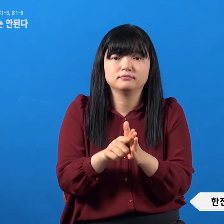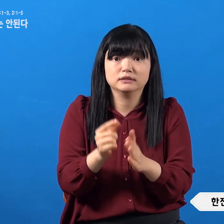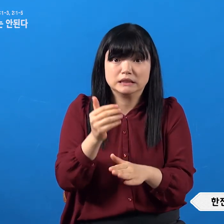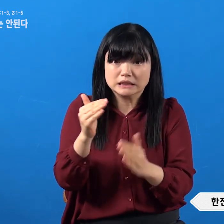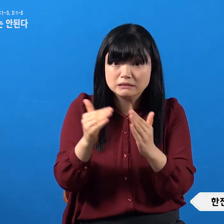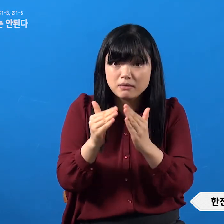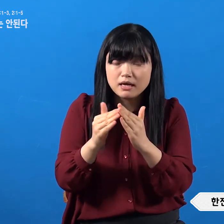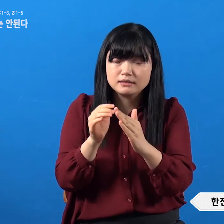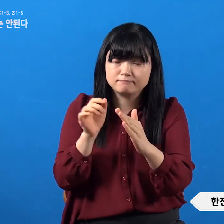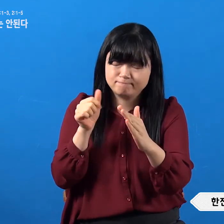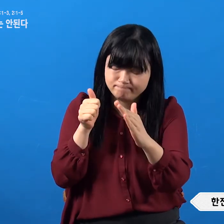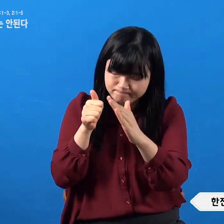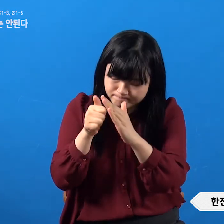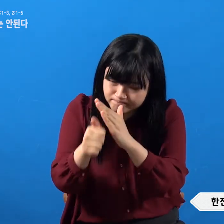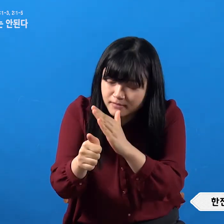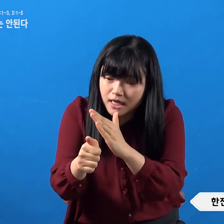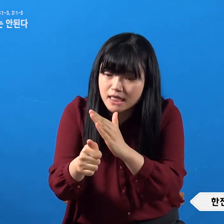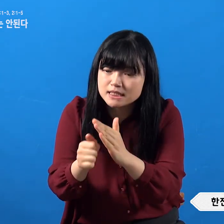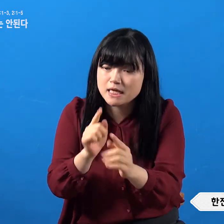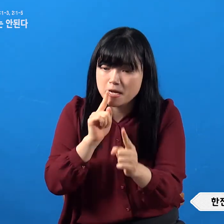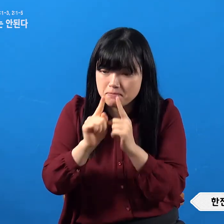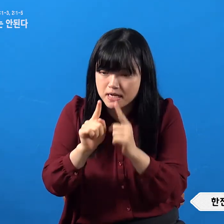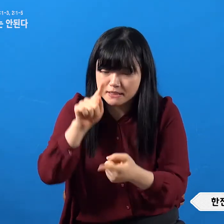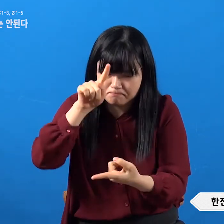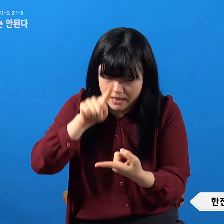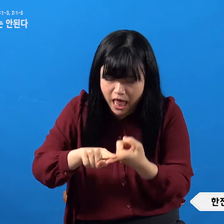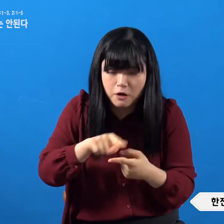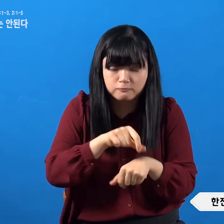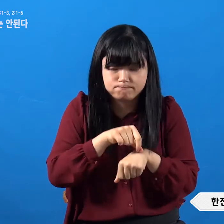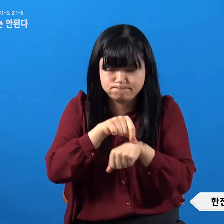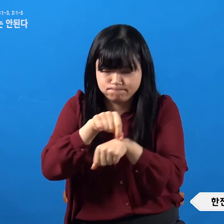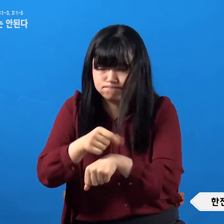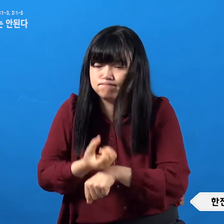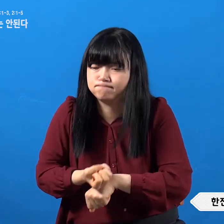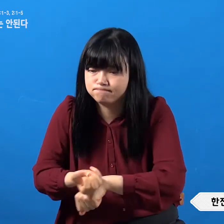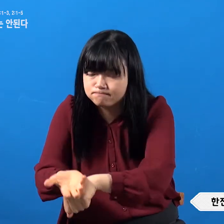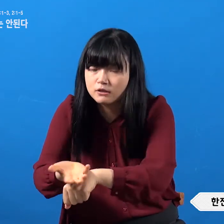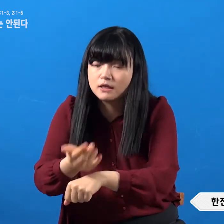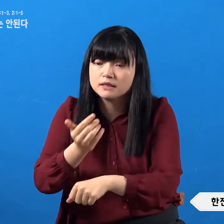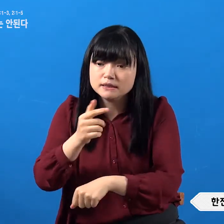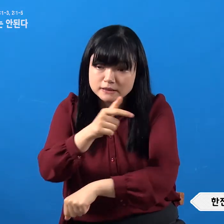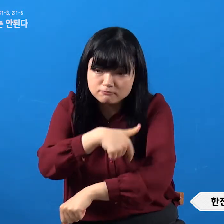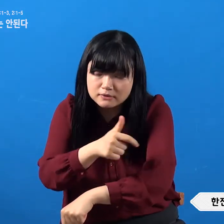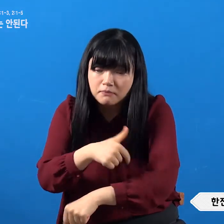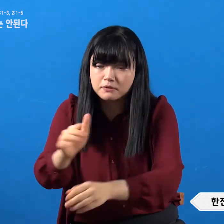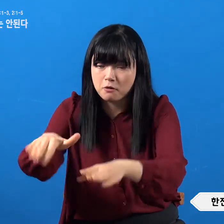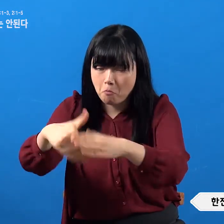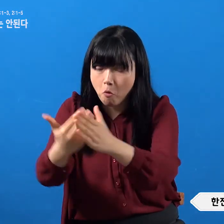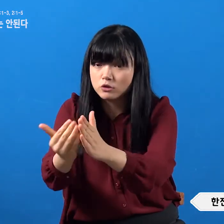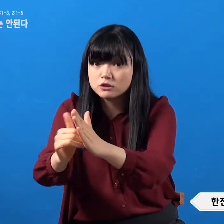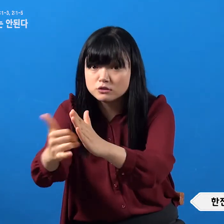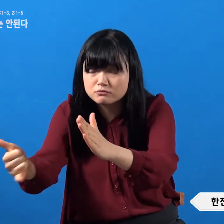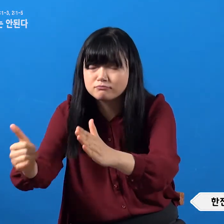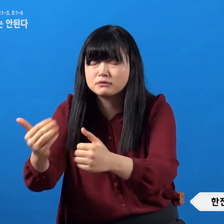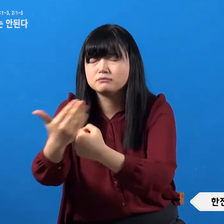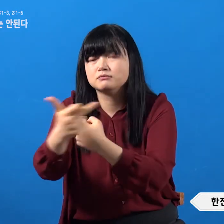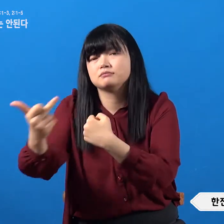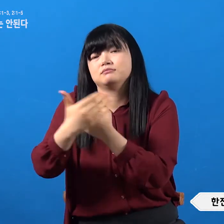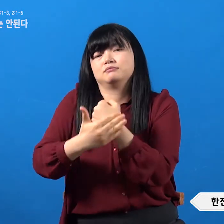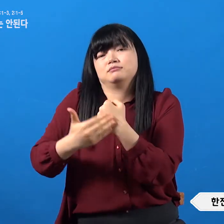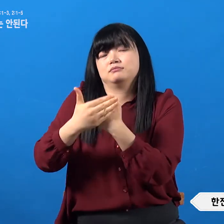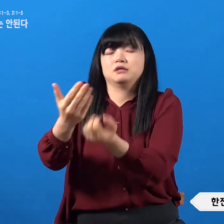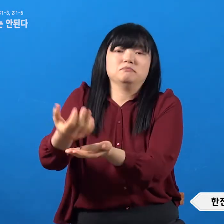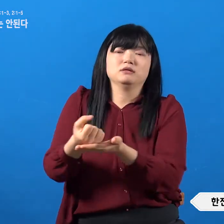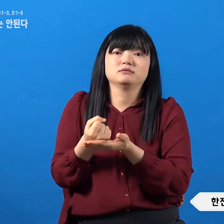그래서 그 집에 찾아가서 그 말씀을 그대로 전했습니다. 집사님하고 온 식구들이 큰 은혜를